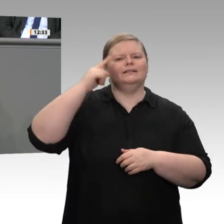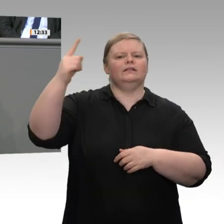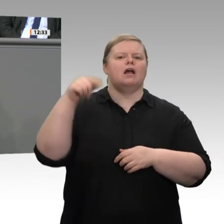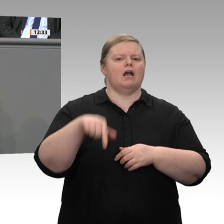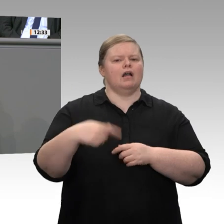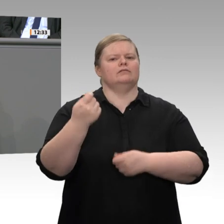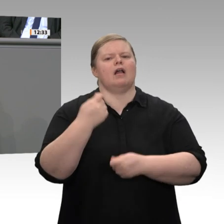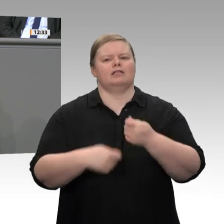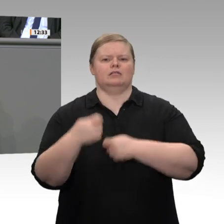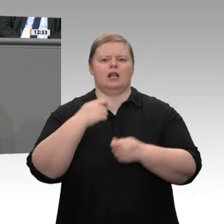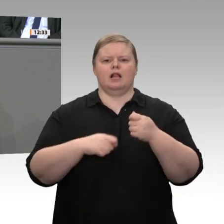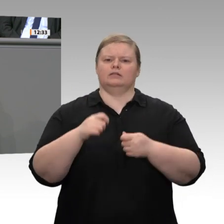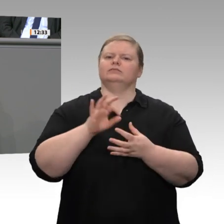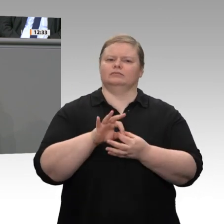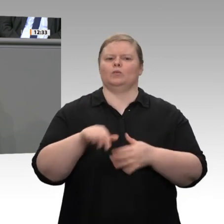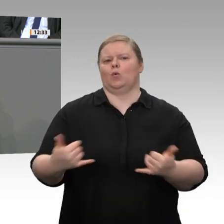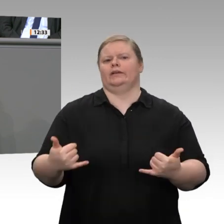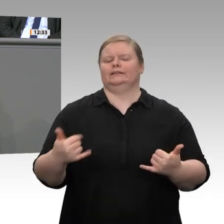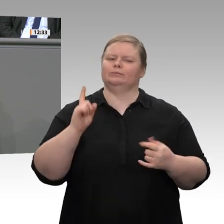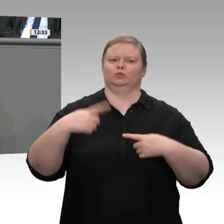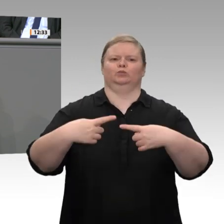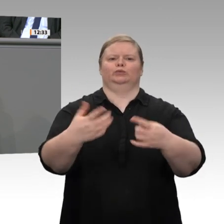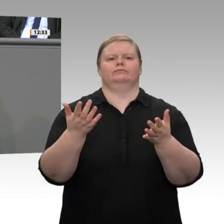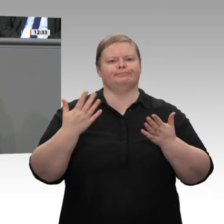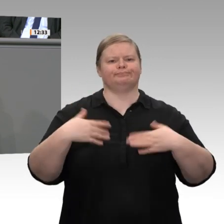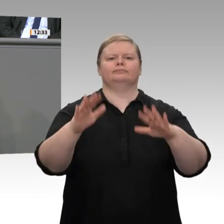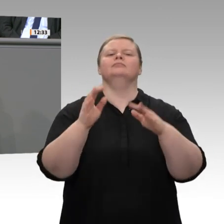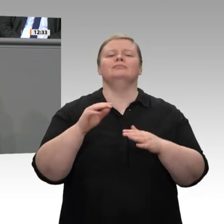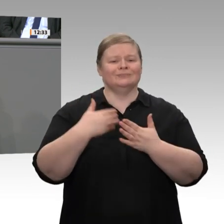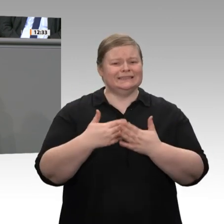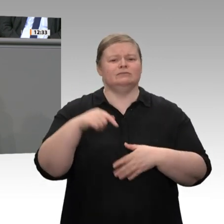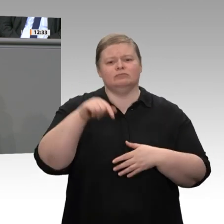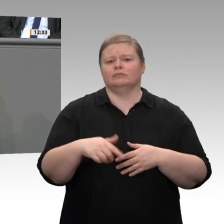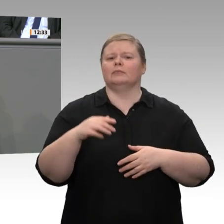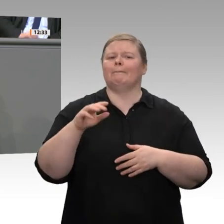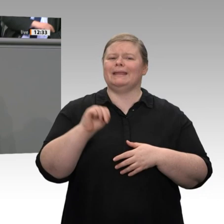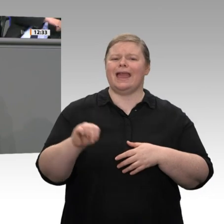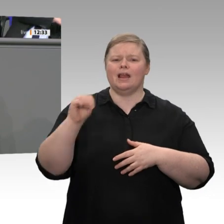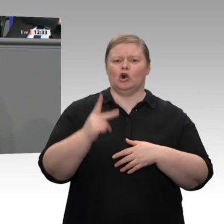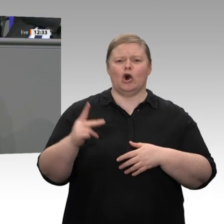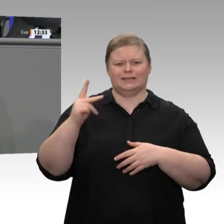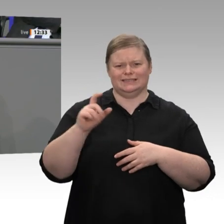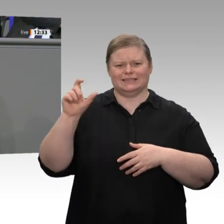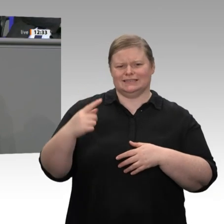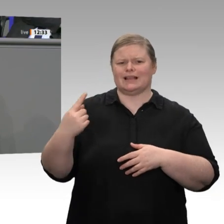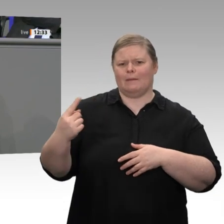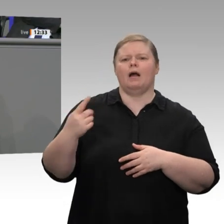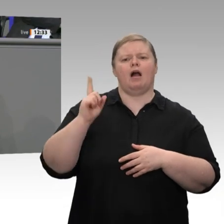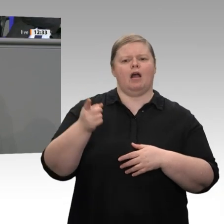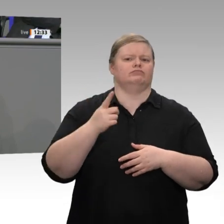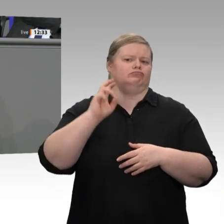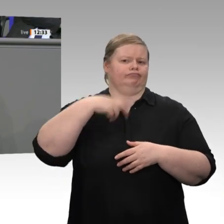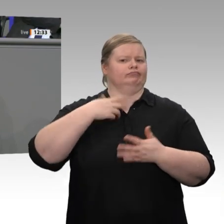im Deutschlandfunk so: wer Juden helfen will, muss konkrete Maßnahmen tun. Nicht